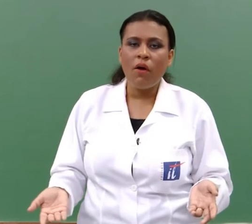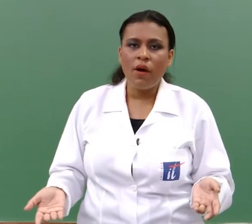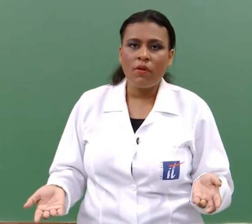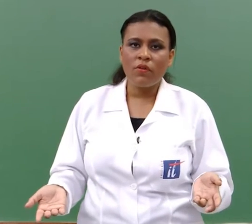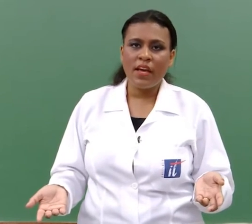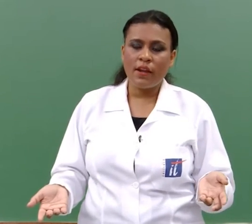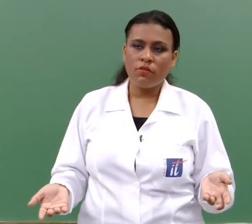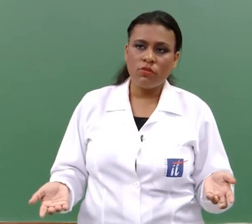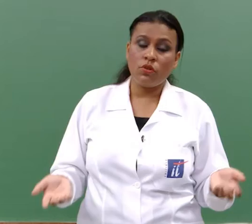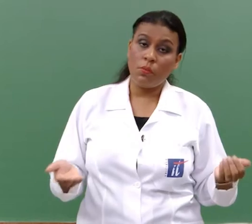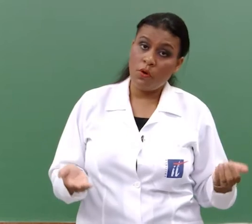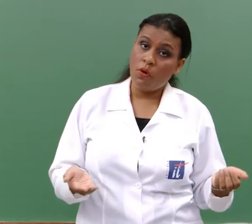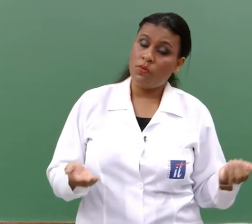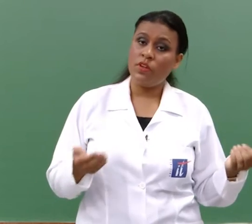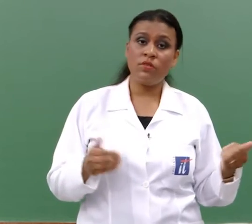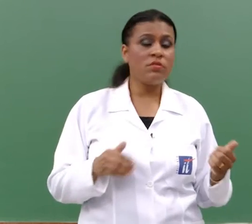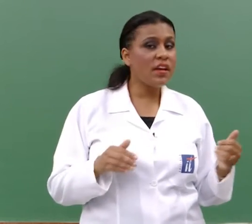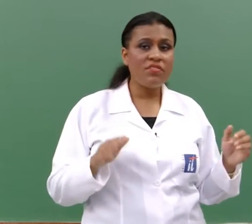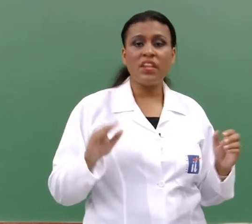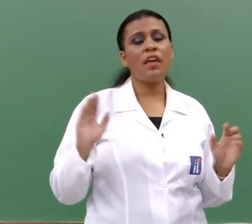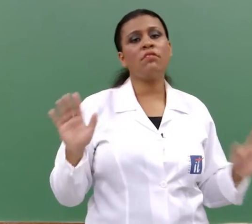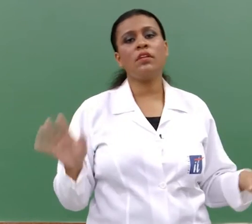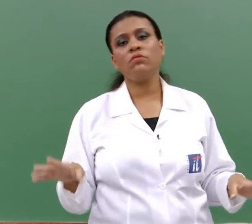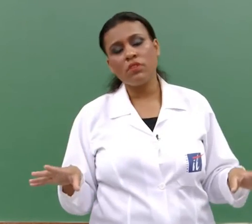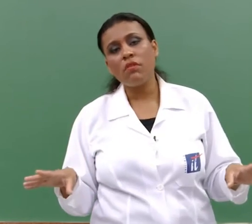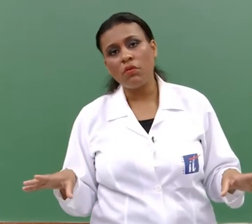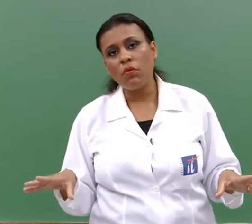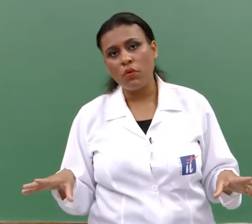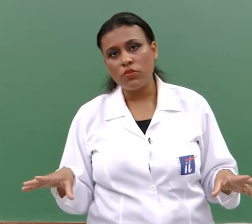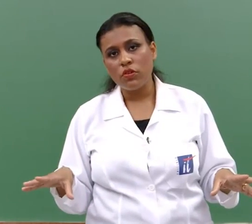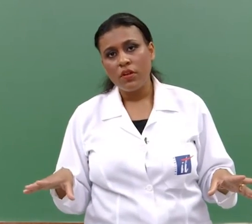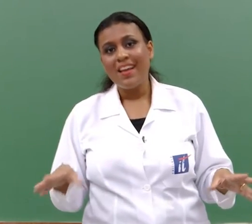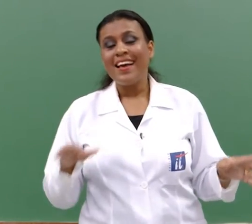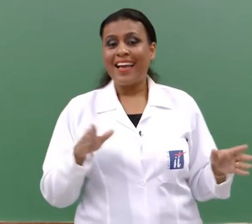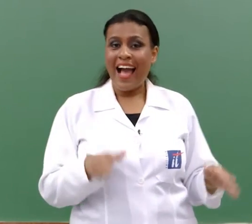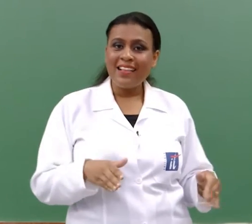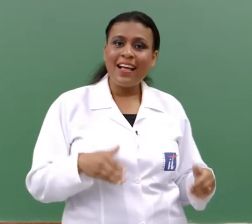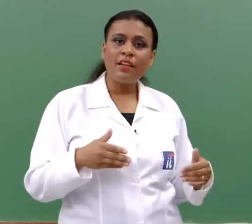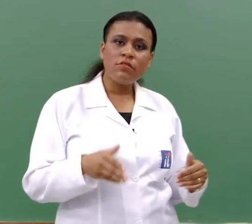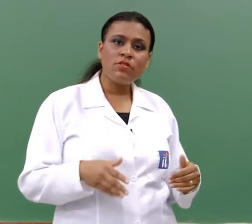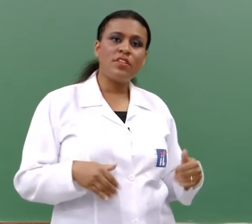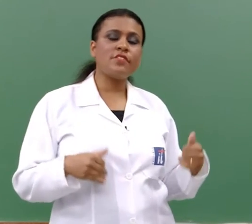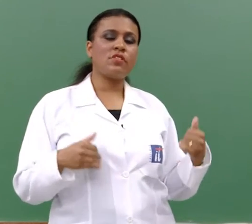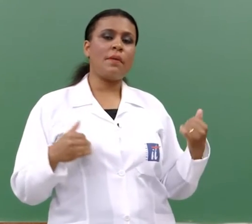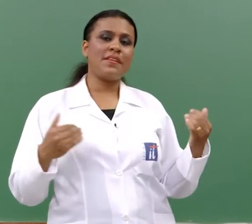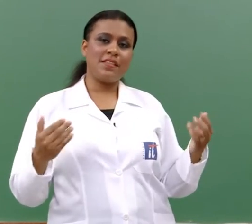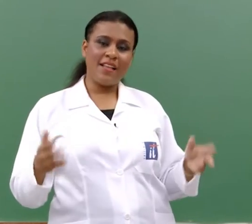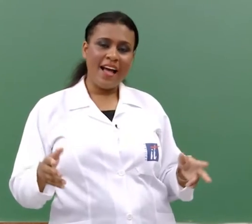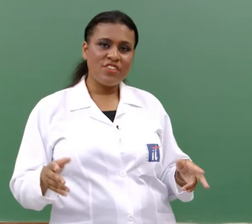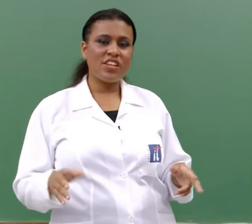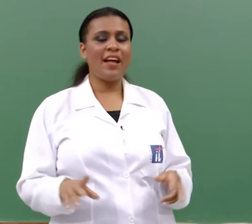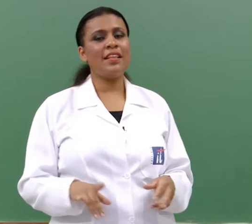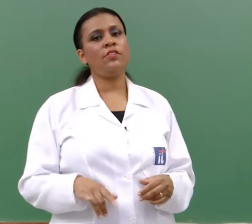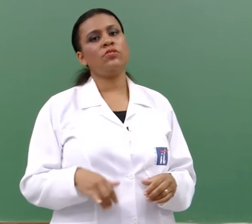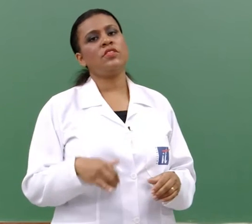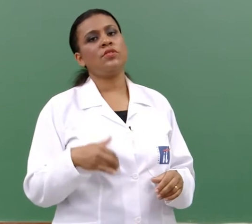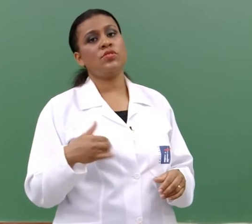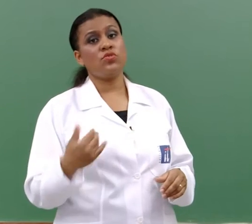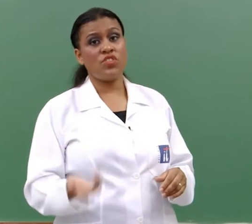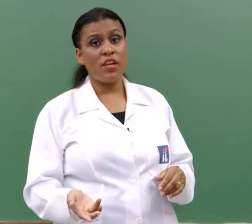a qualquer aluno? Bom, eu nunca vi nenhum aluno igual ao outro. Cada aluno tem a sua capacidade, cada aluno tem o seu jeito,